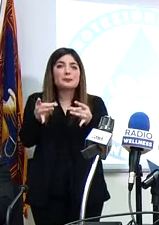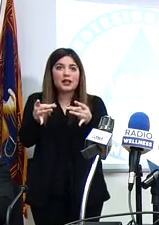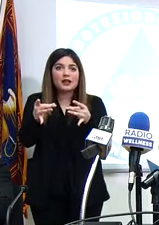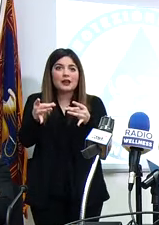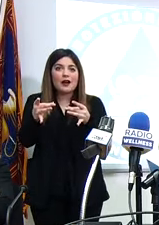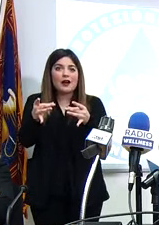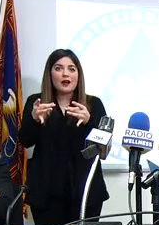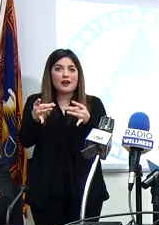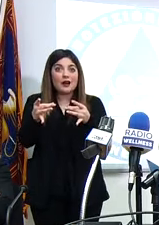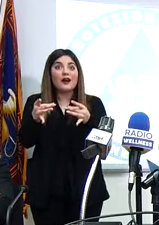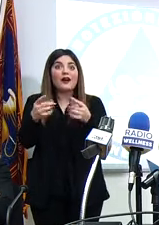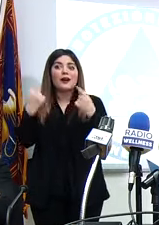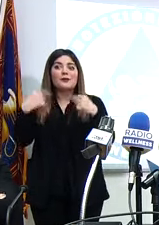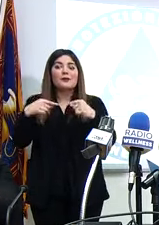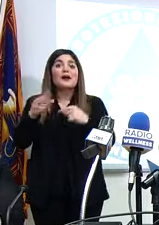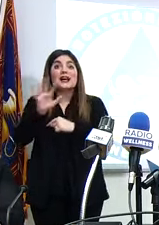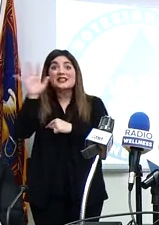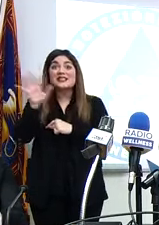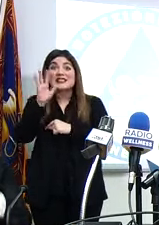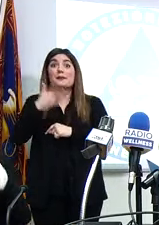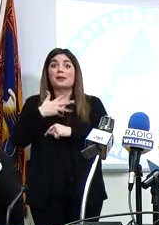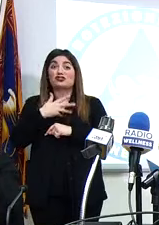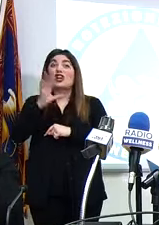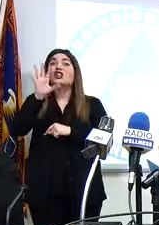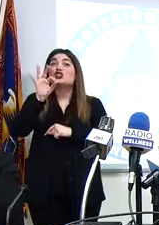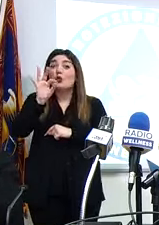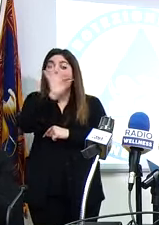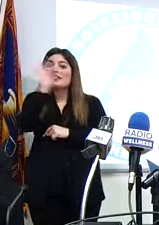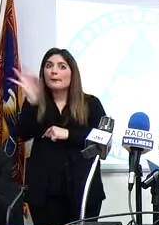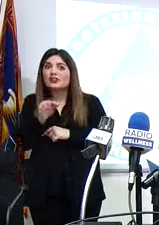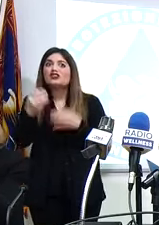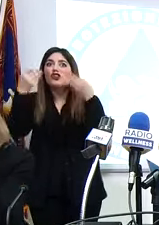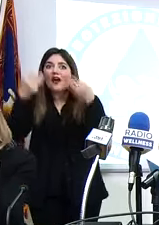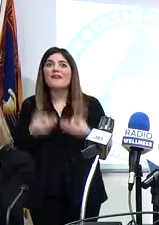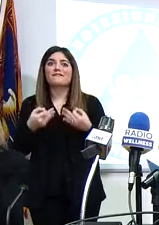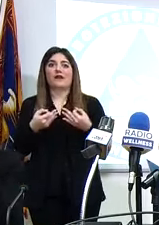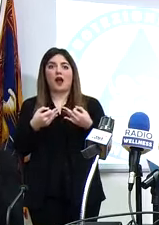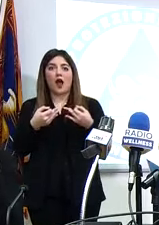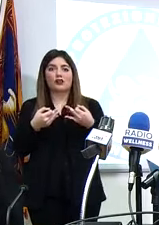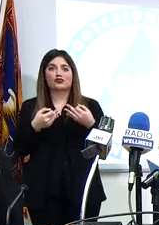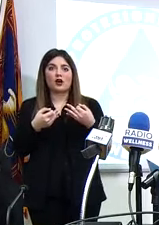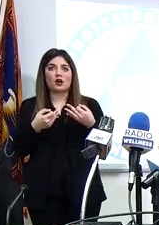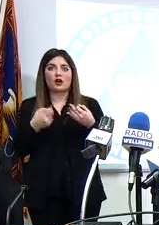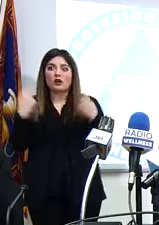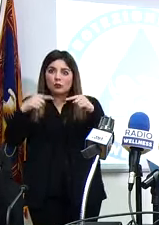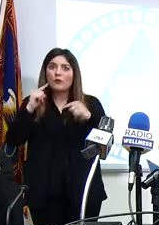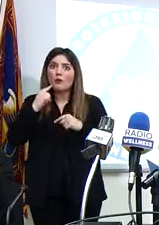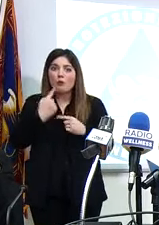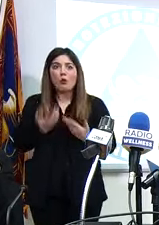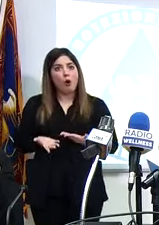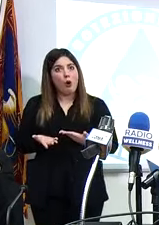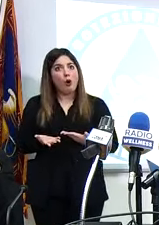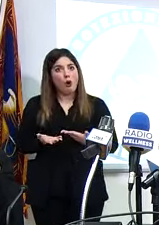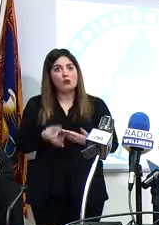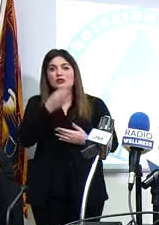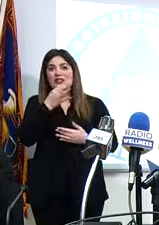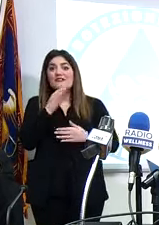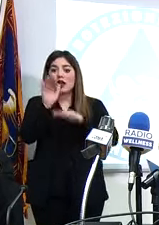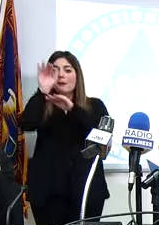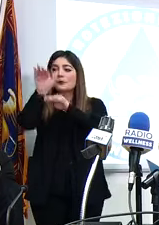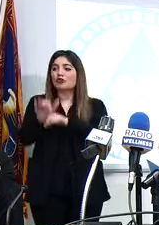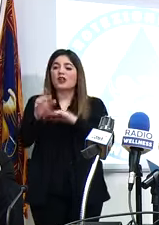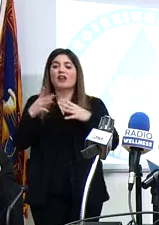sull'infezione, sembra che ci sia un'efficacia del 50% in un setting, che non è male, quindi protegge dall'infezione, vuol dire